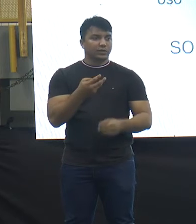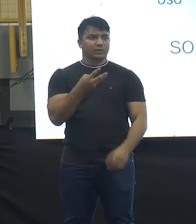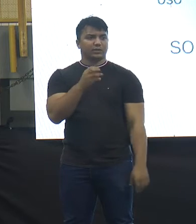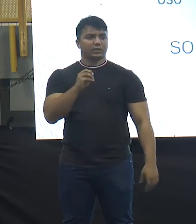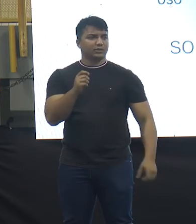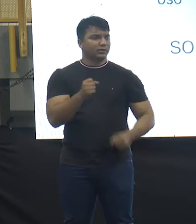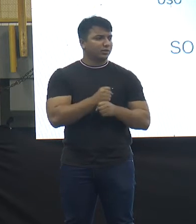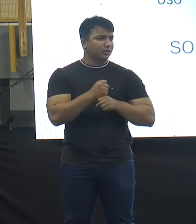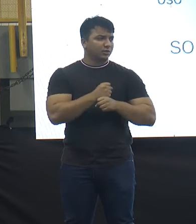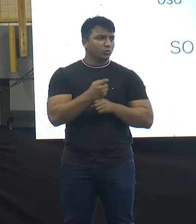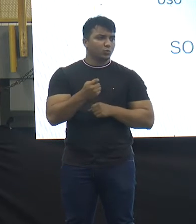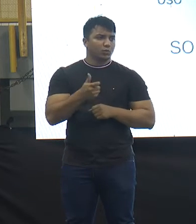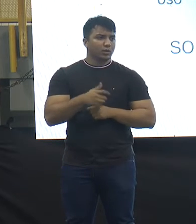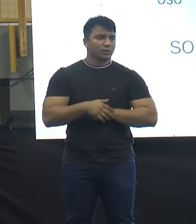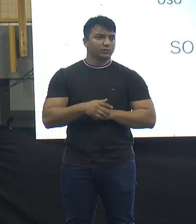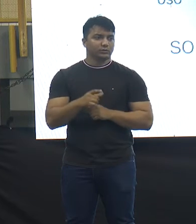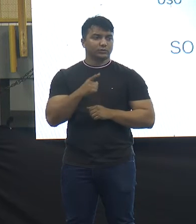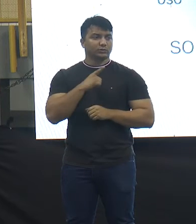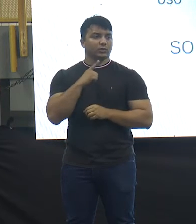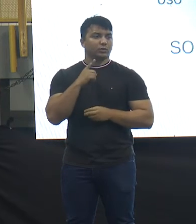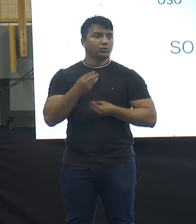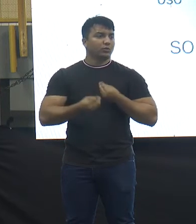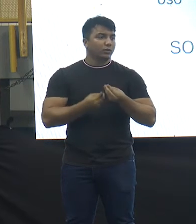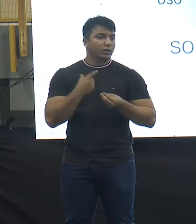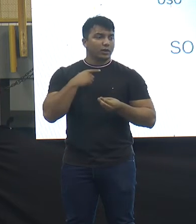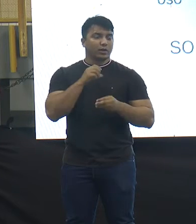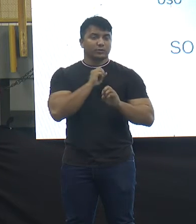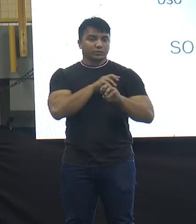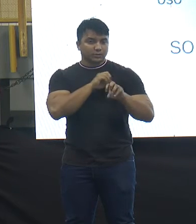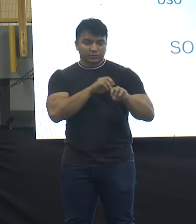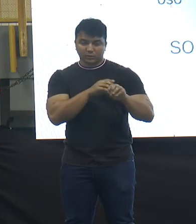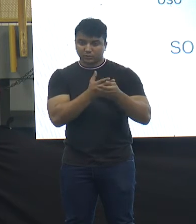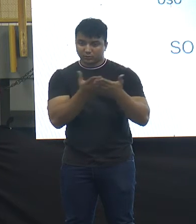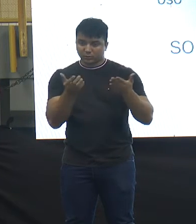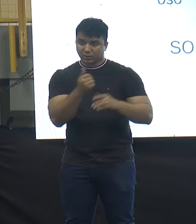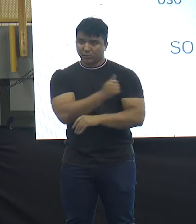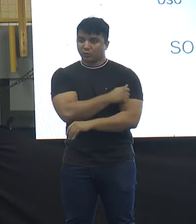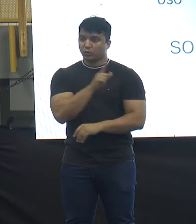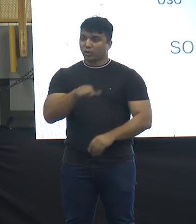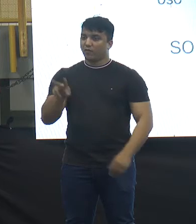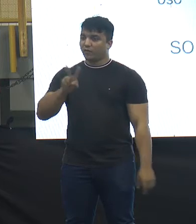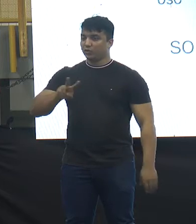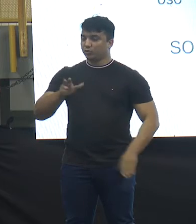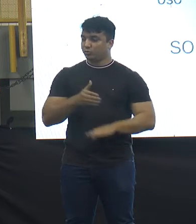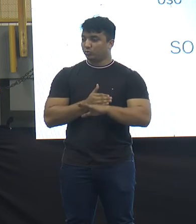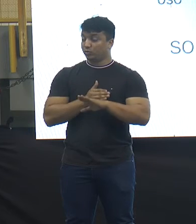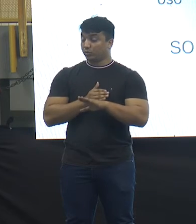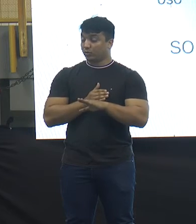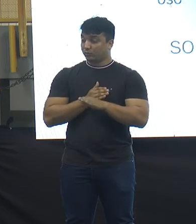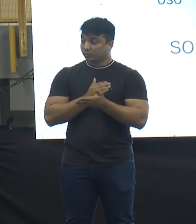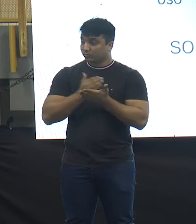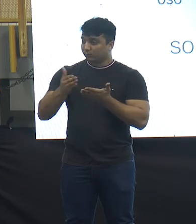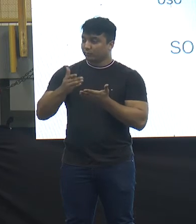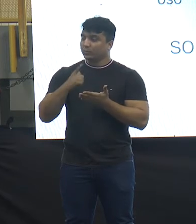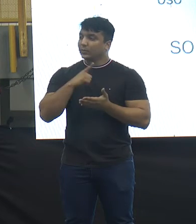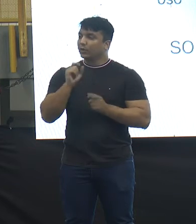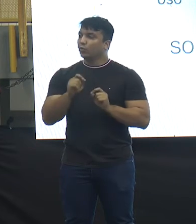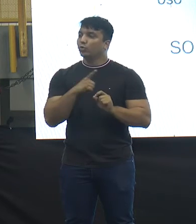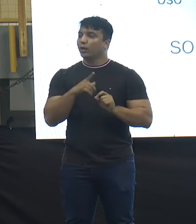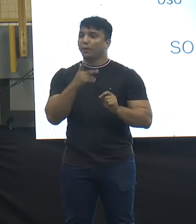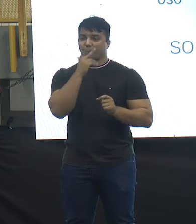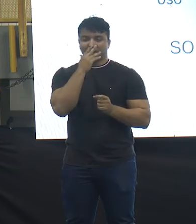anos em sala de aula, preparando os alunos para o vestibular. Ponto subcolateral é